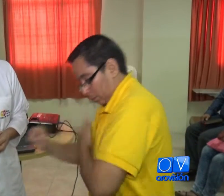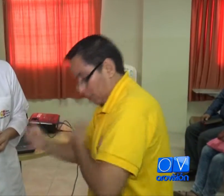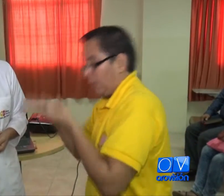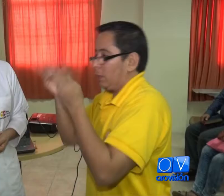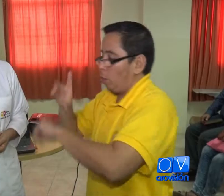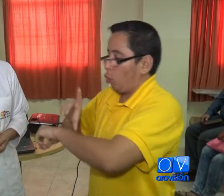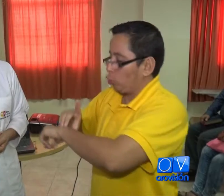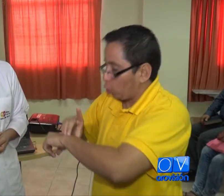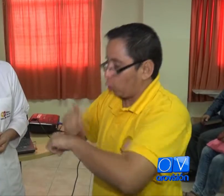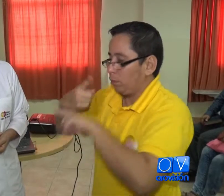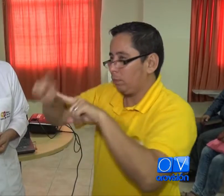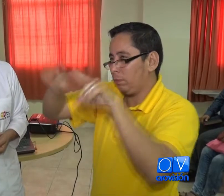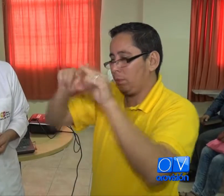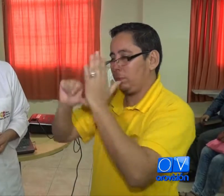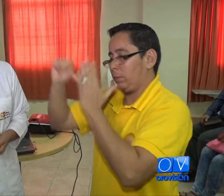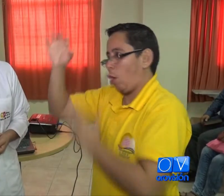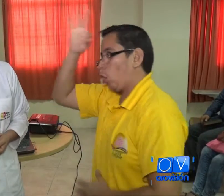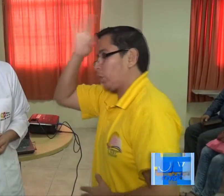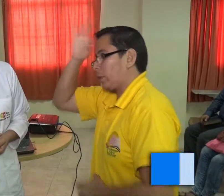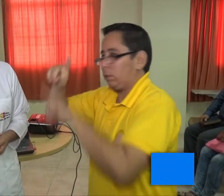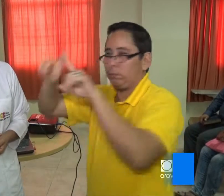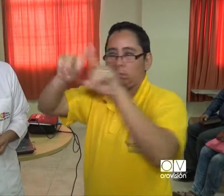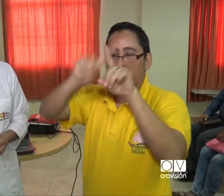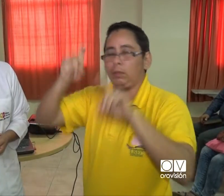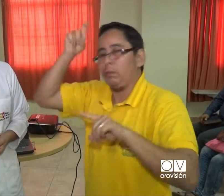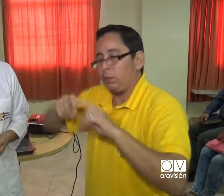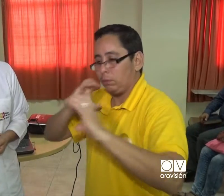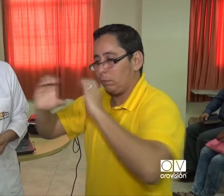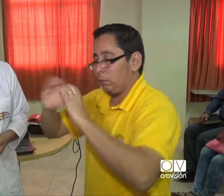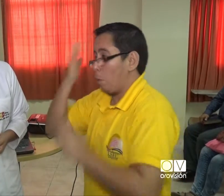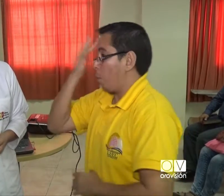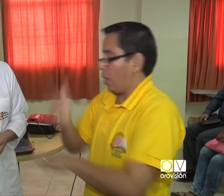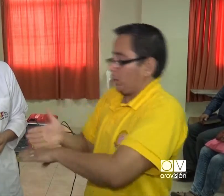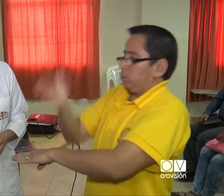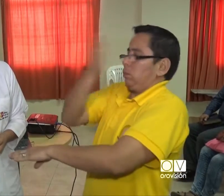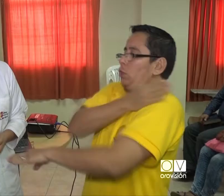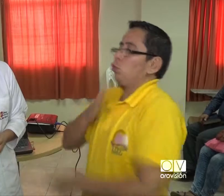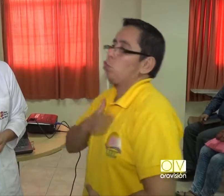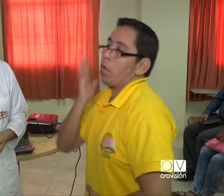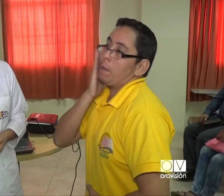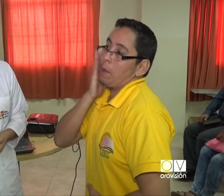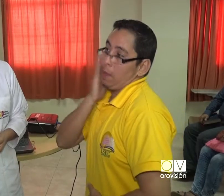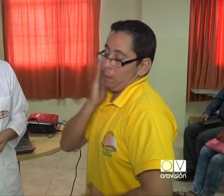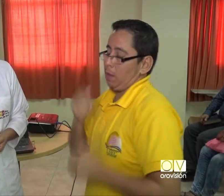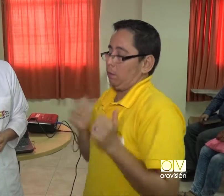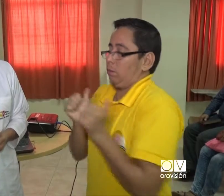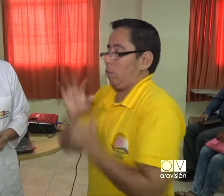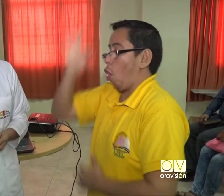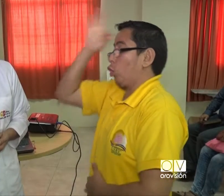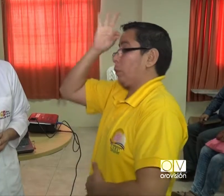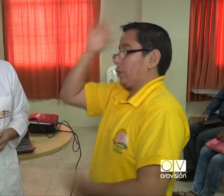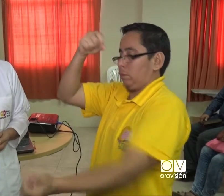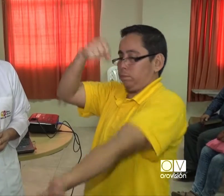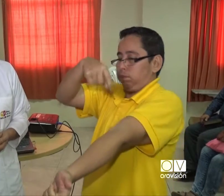para un conversatorio, para poder dirigirse, las personas al hospital, poder conversar con los